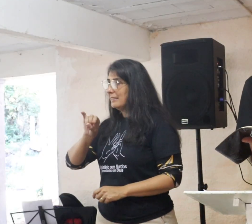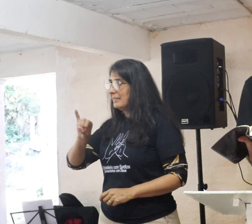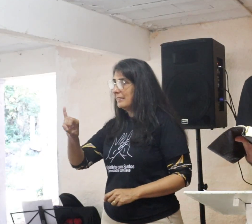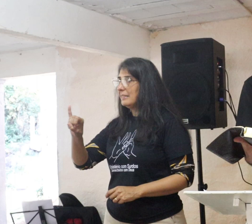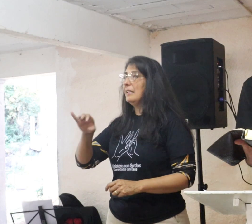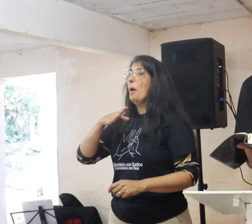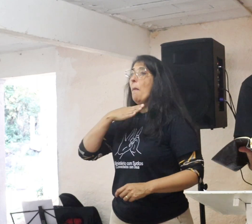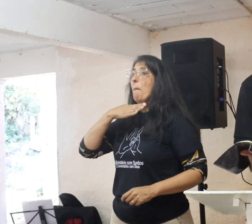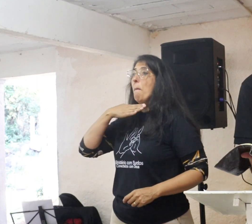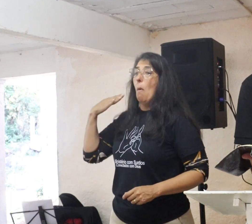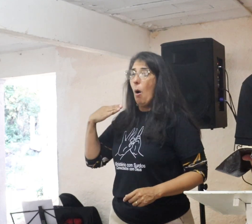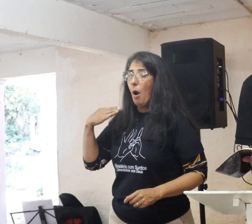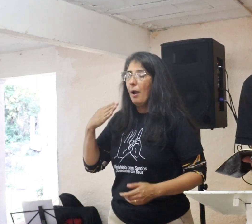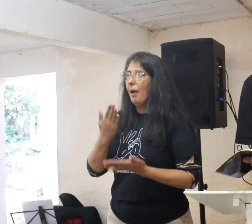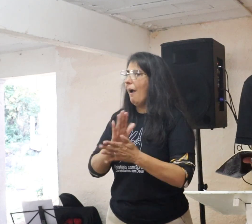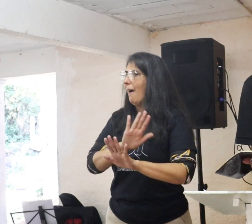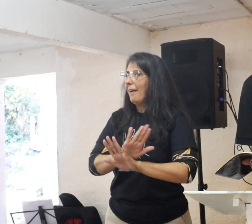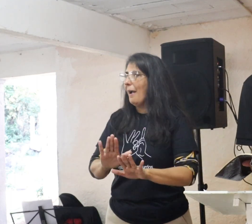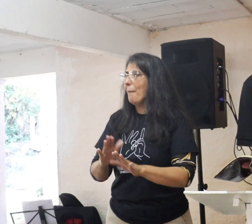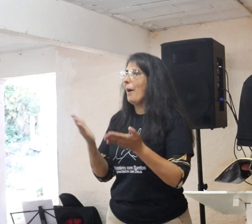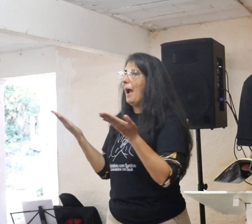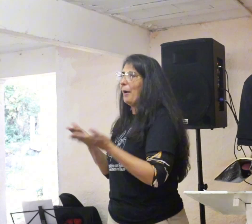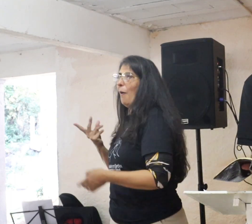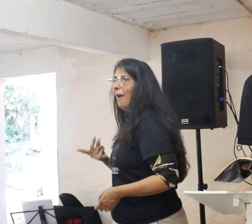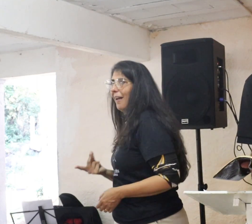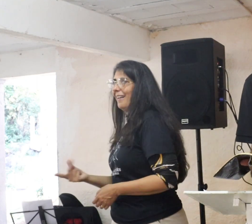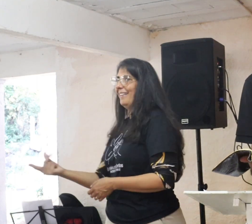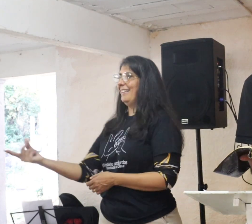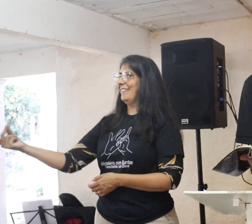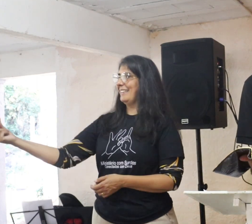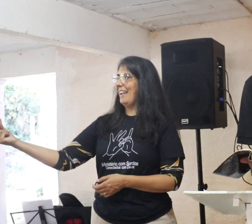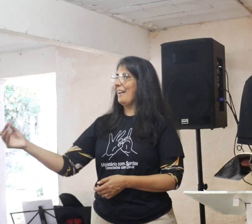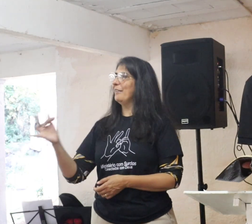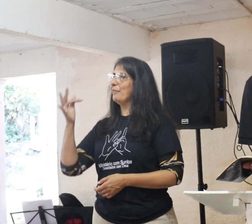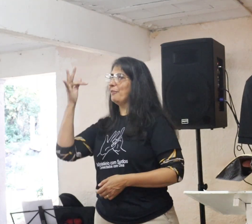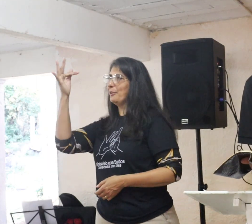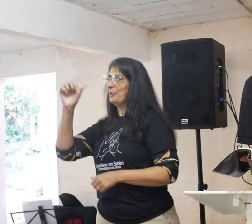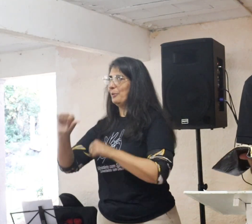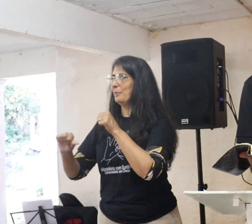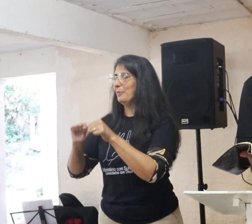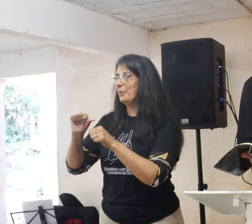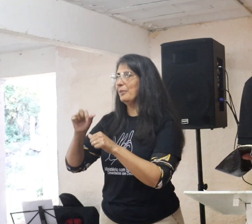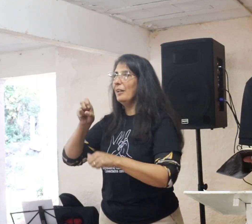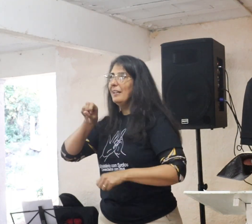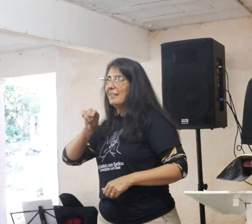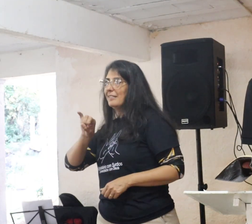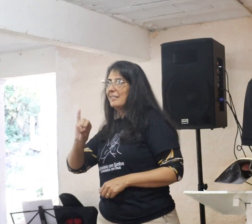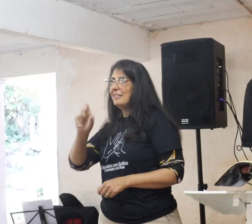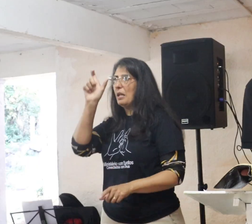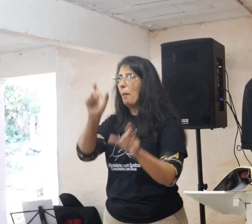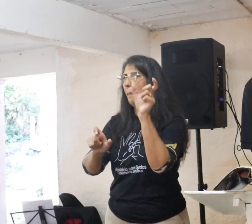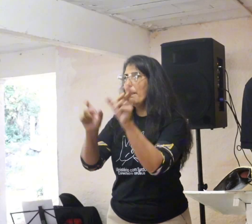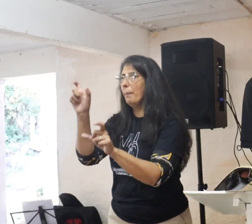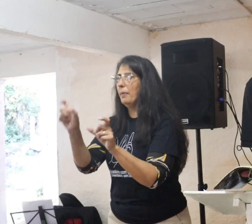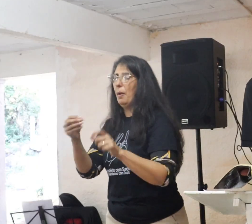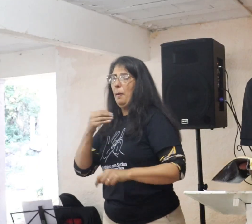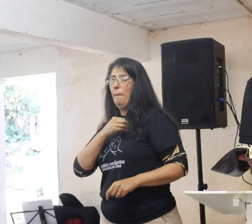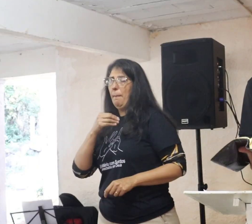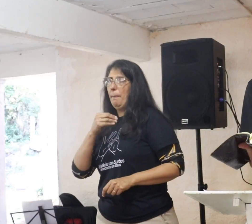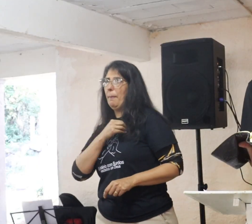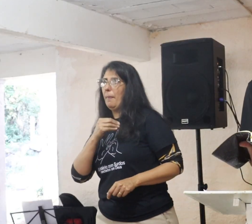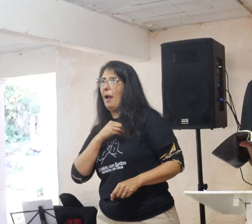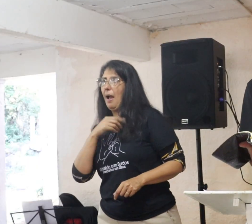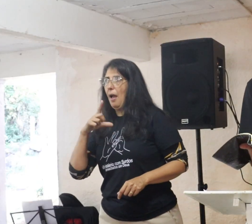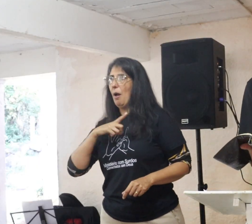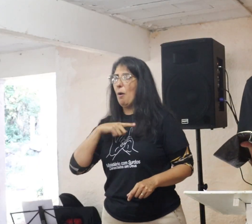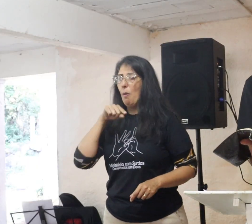de imortalidade. Quando, porém, o que é corruptível se revestir de incorruptibilidade